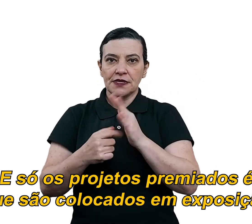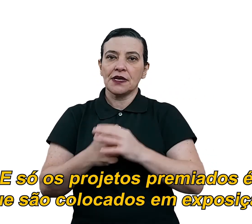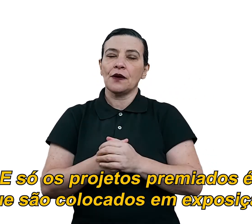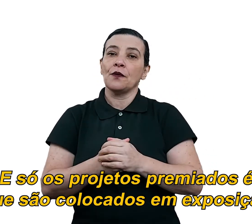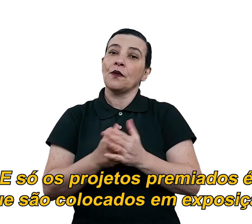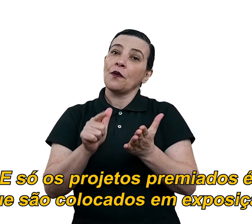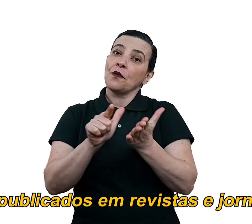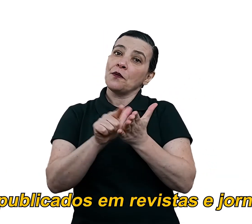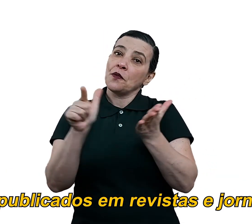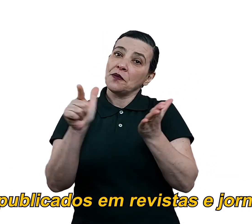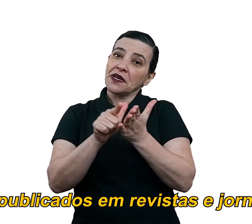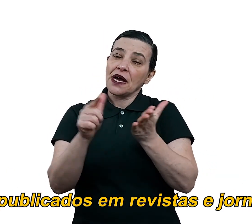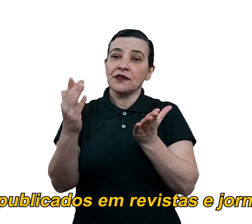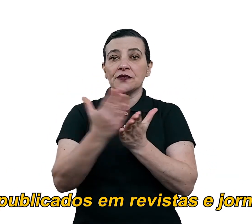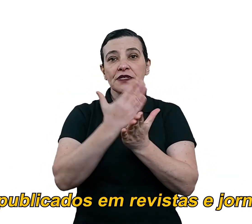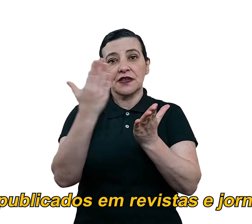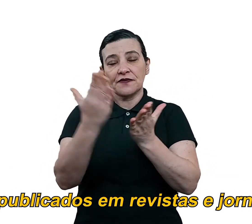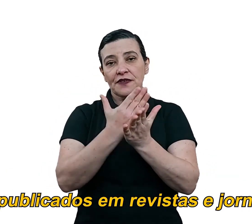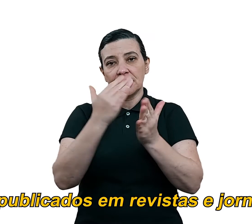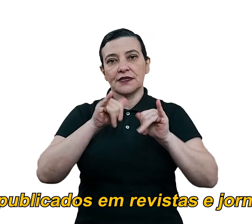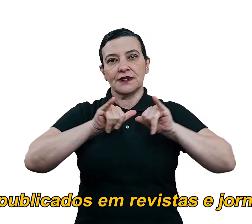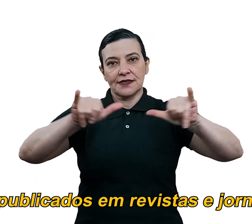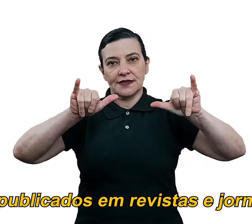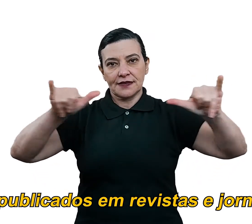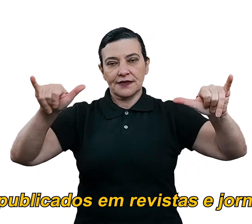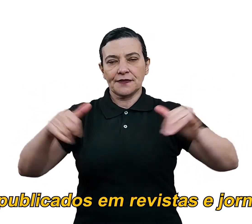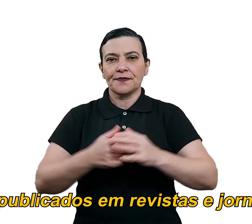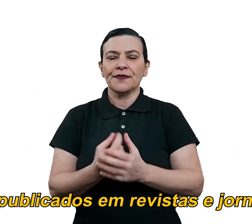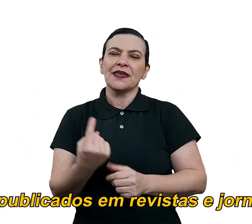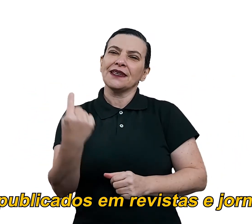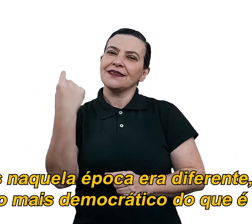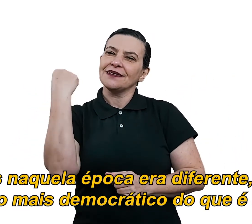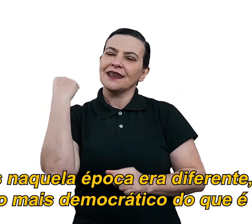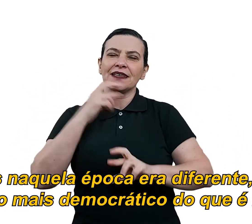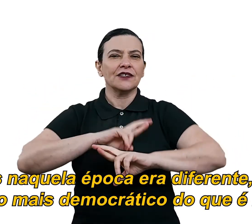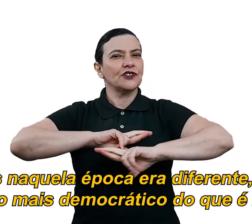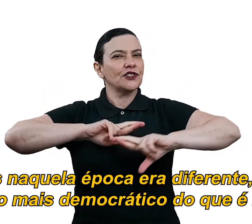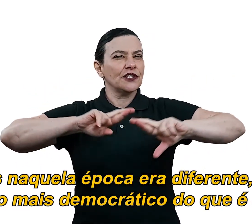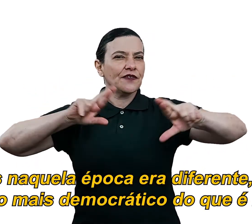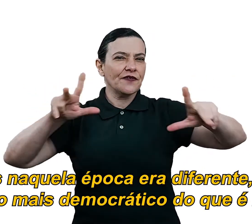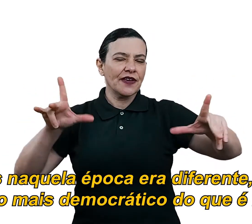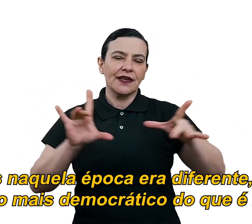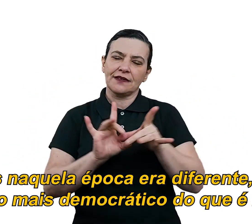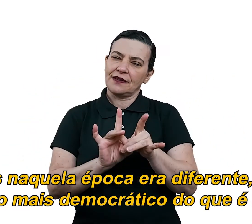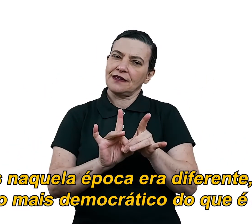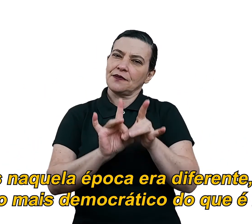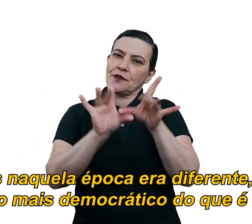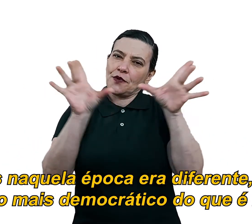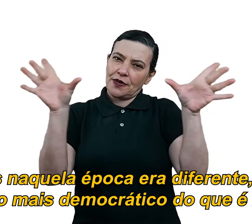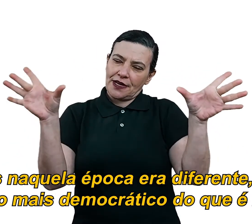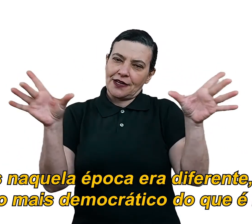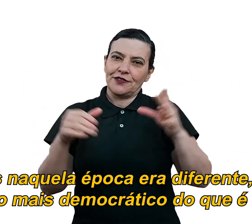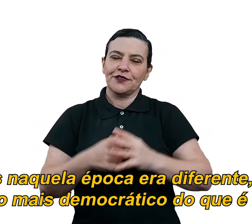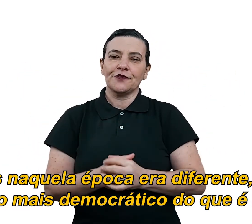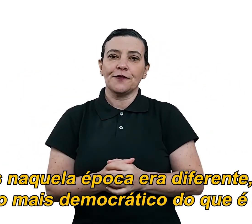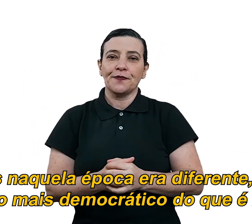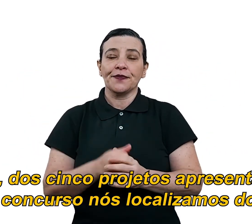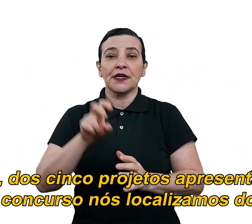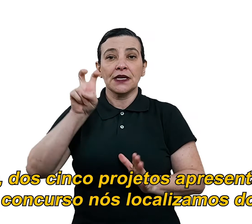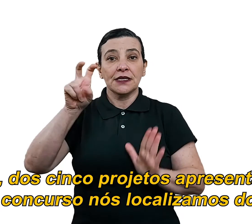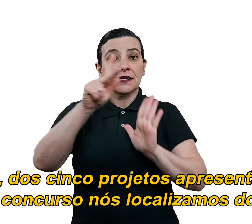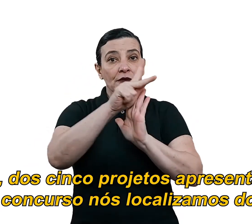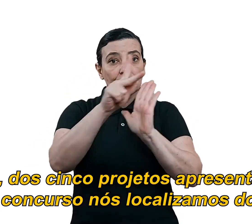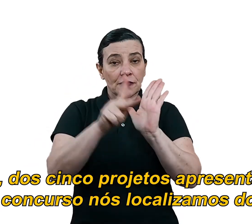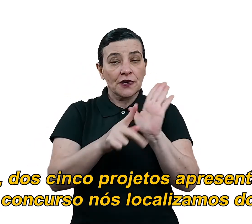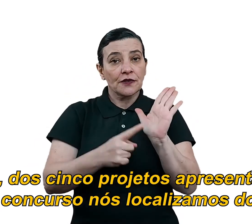colocados em exposição ou publicados em revistas e jornais. Mas naquela época era diferente, era muito mais democrático do que é hoje, eu